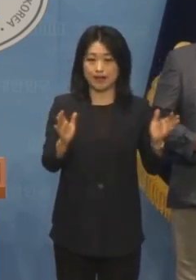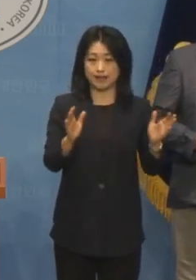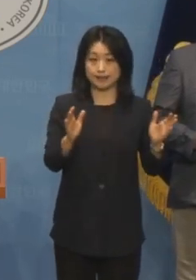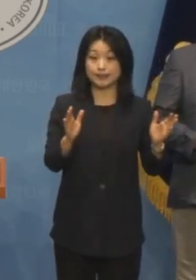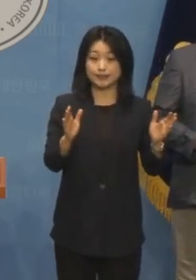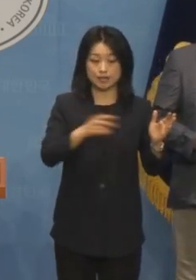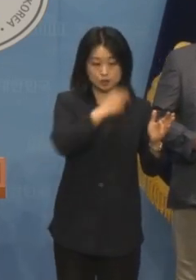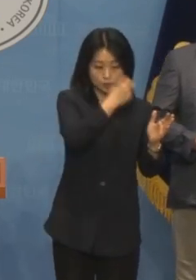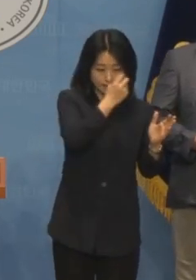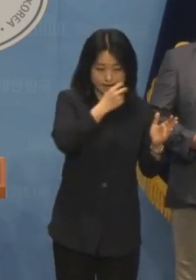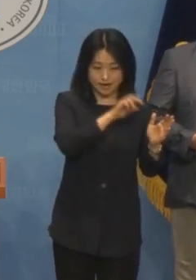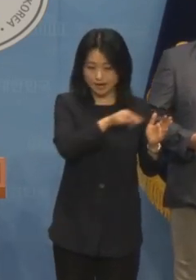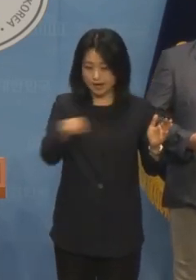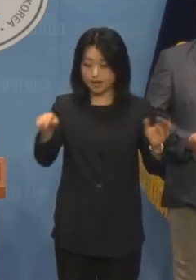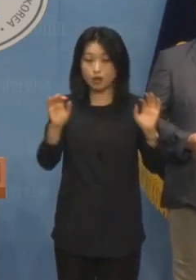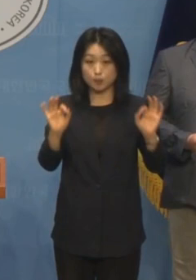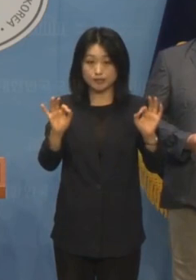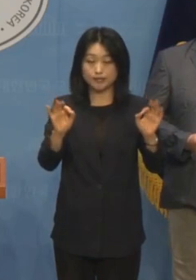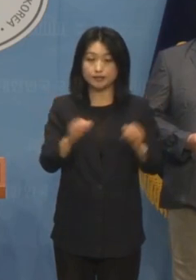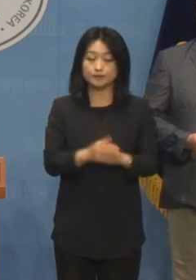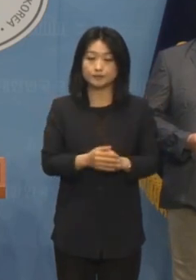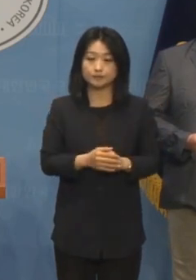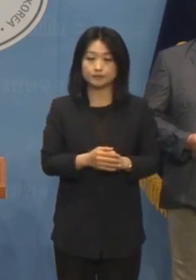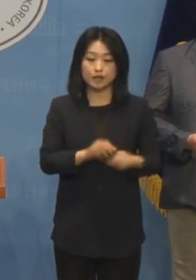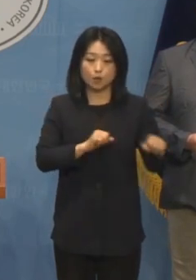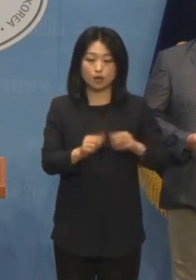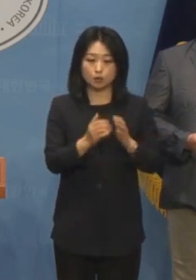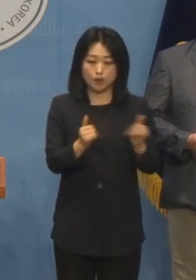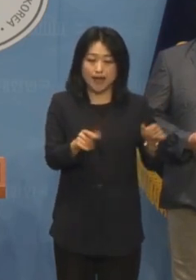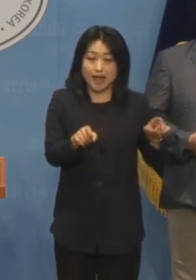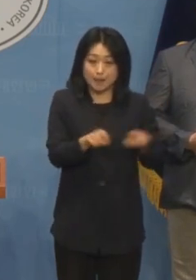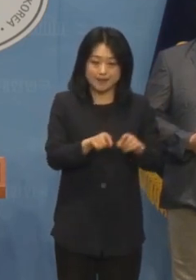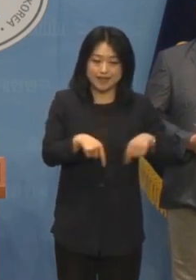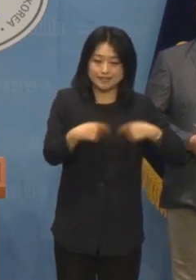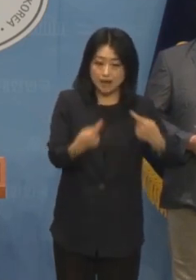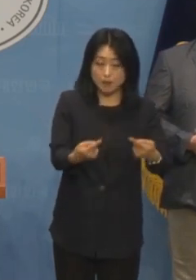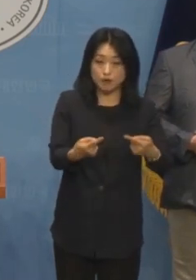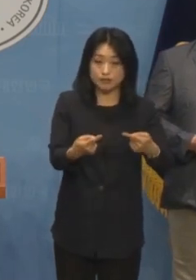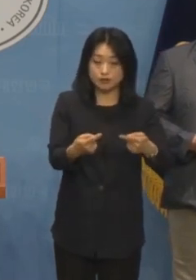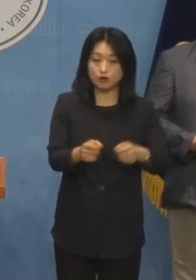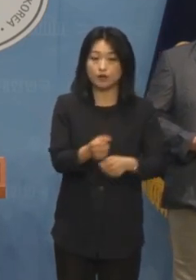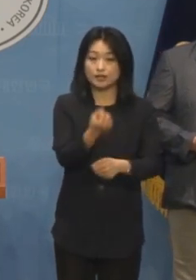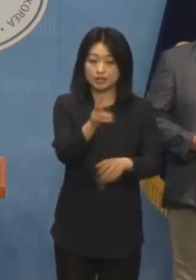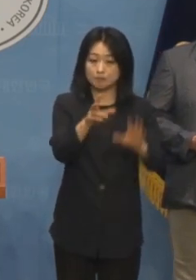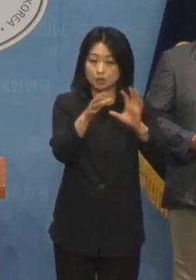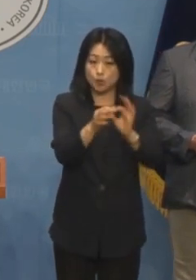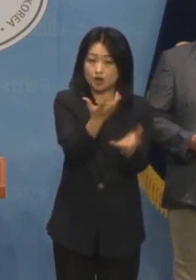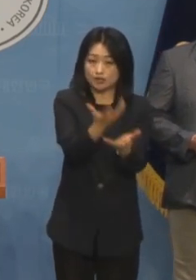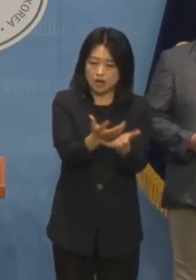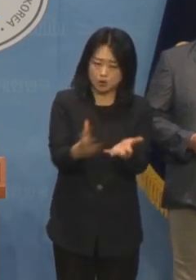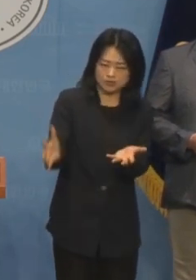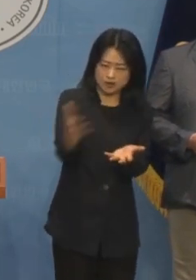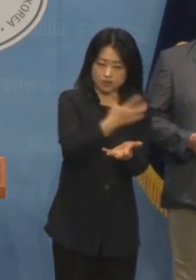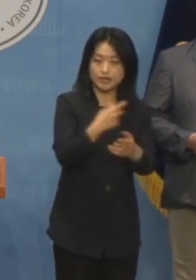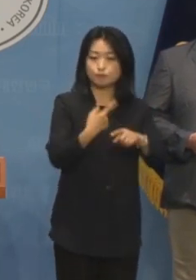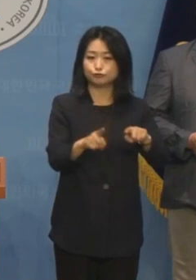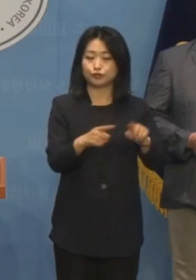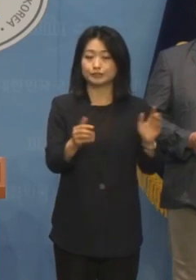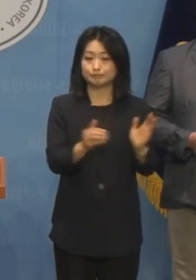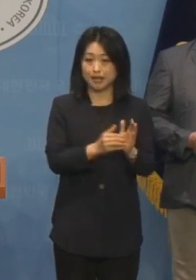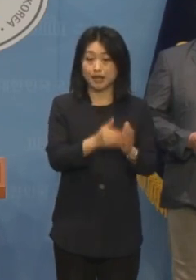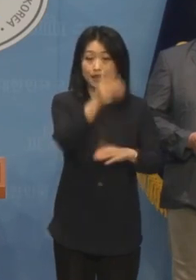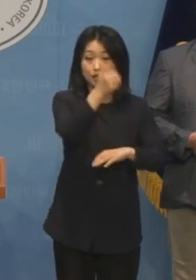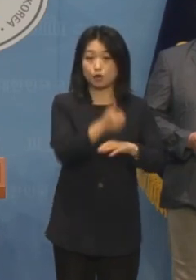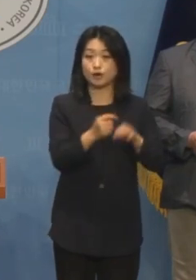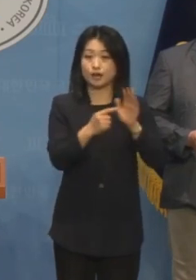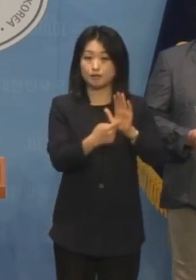하였습니다. 자원활동가들과 상근활동가들이 함께 진행했고 언론 보도와 관련 자료들을 참고했습니다. 그럼 조사